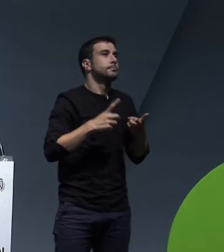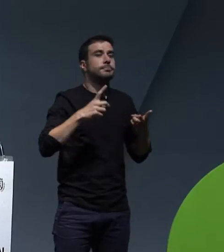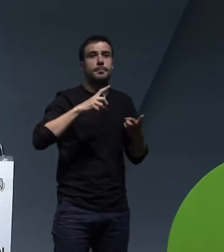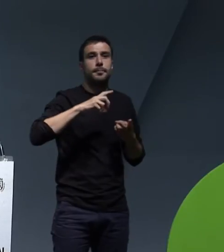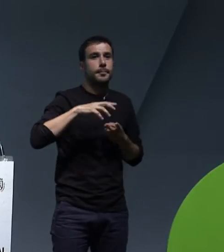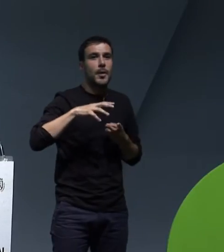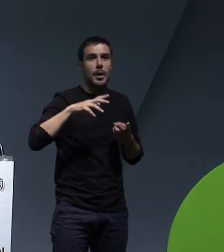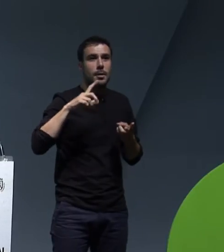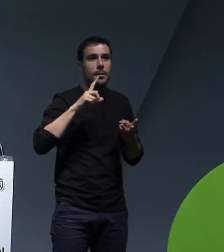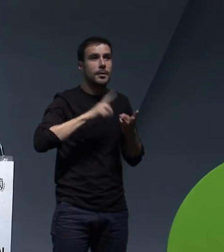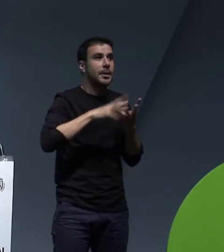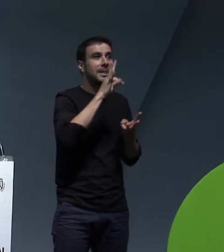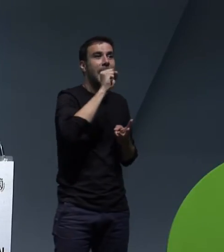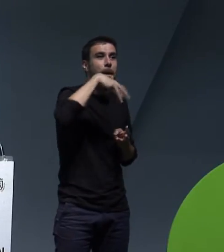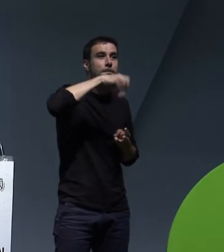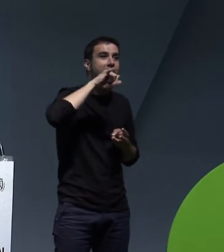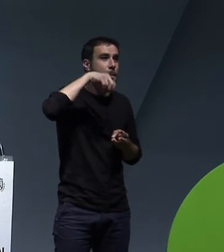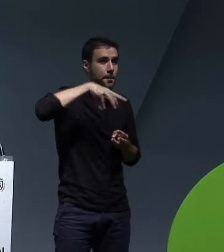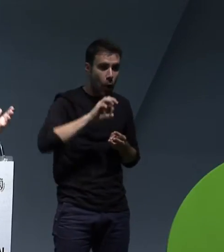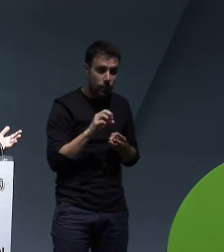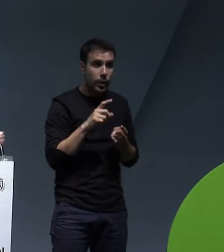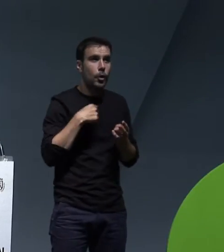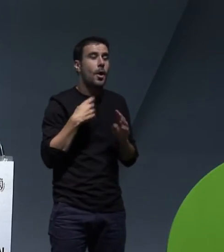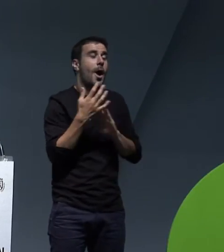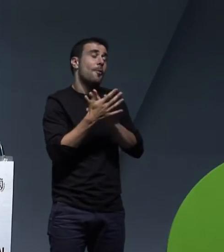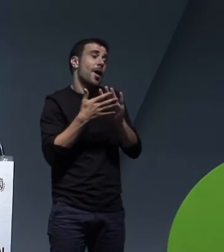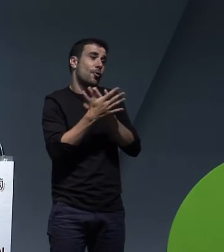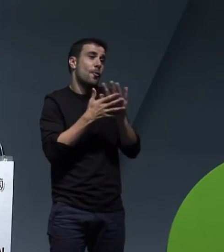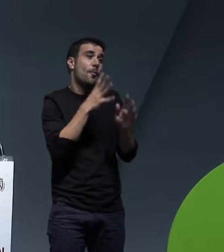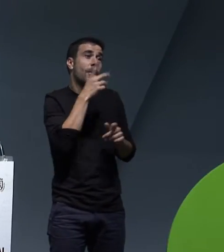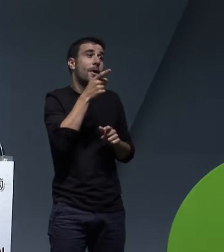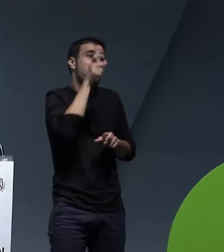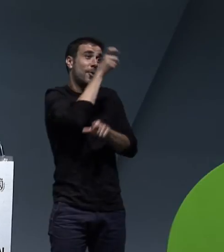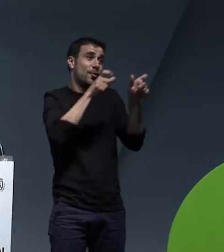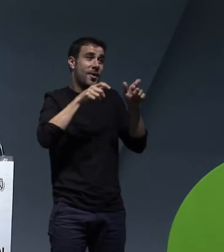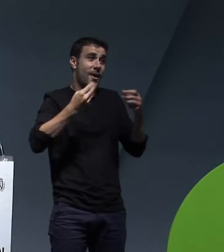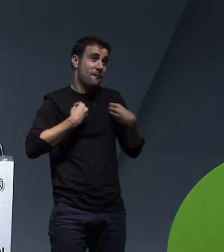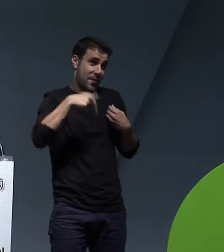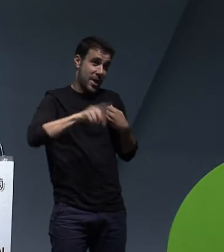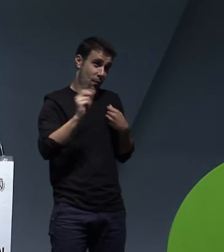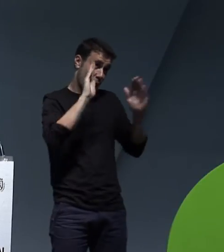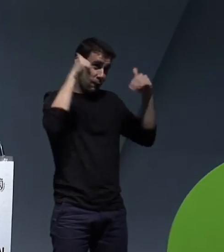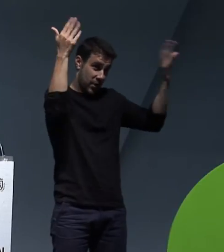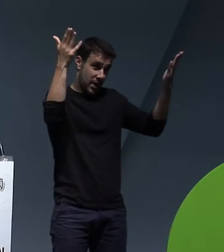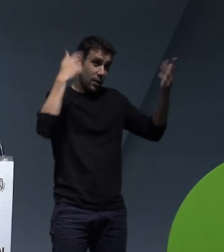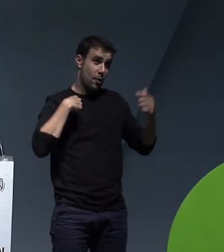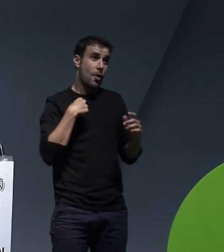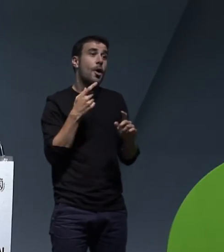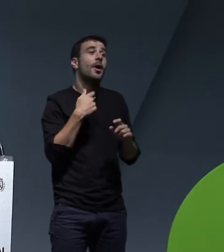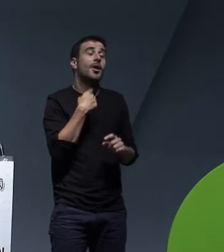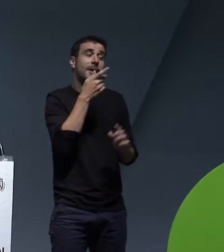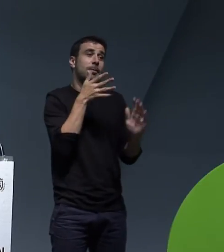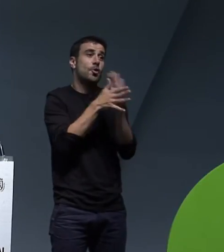en Tamaimo. Estoy mencionando, para aquellas personas que no residen en Tenerife, les indico, estoy mencionando